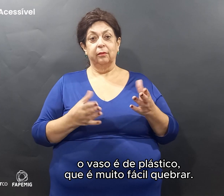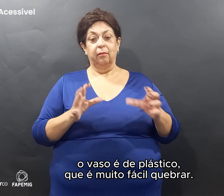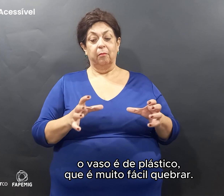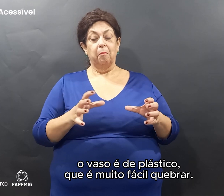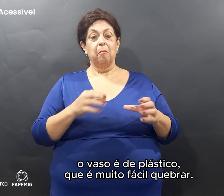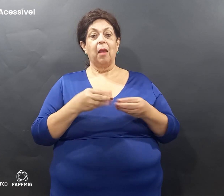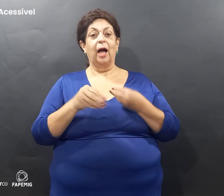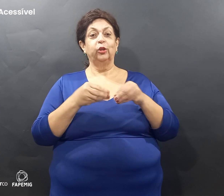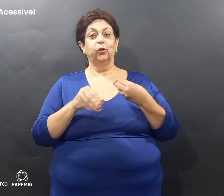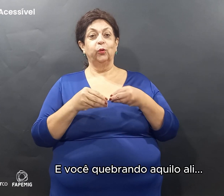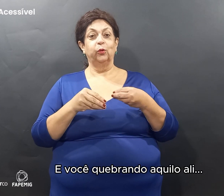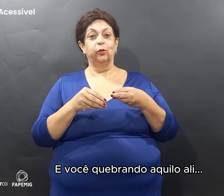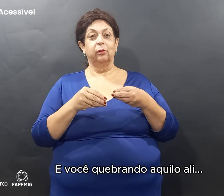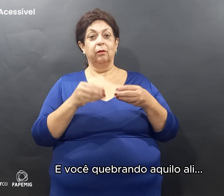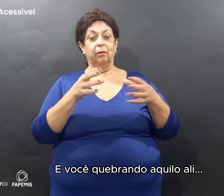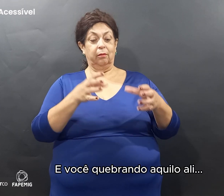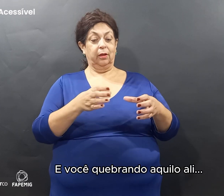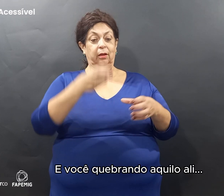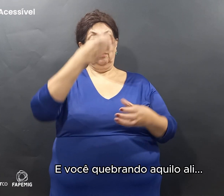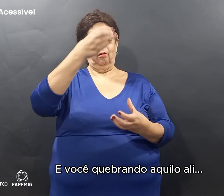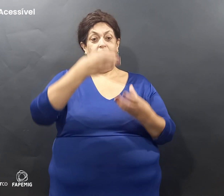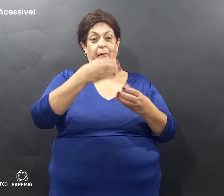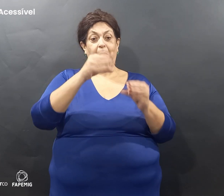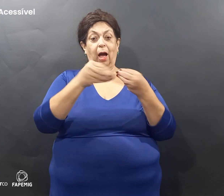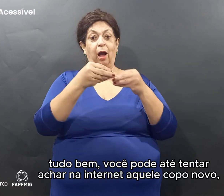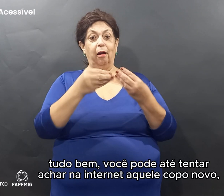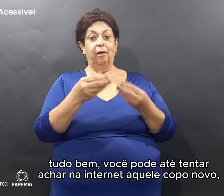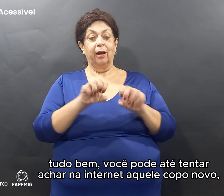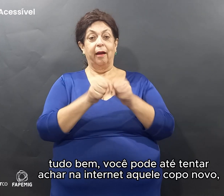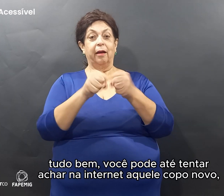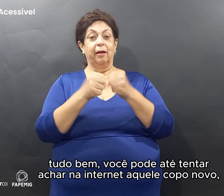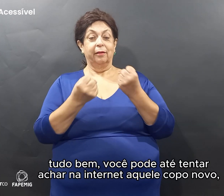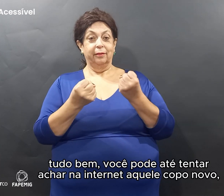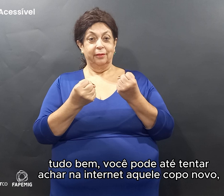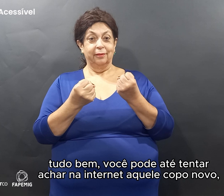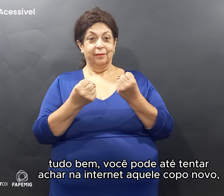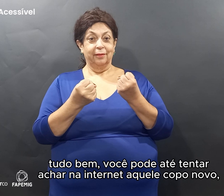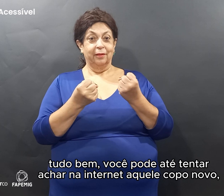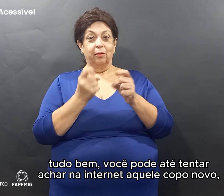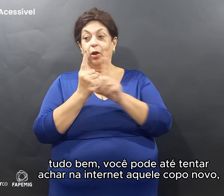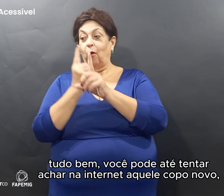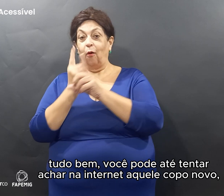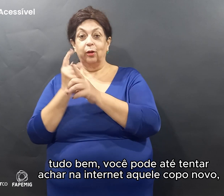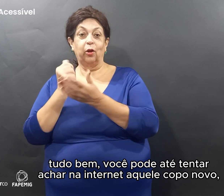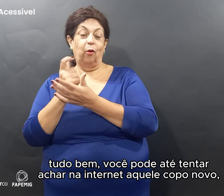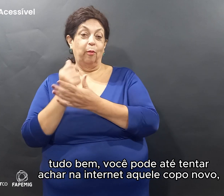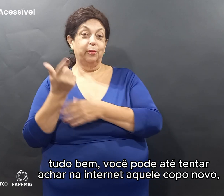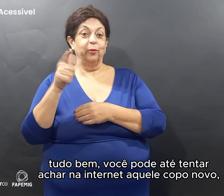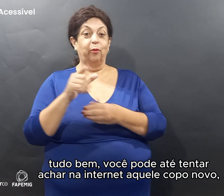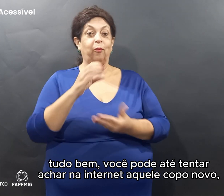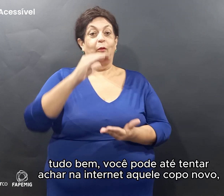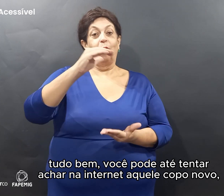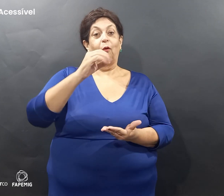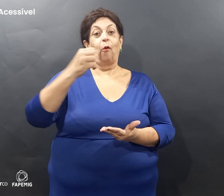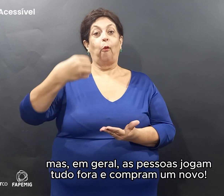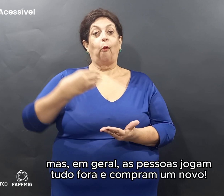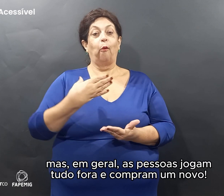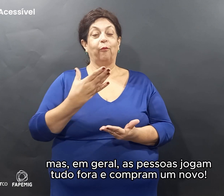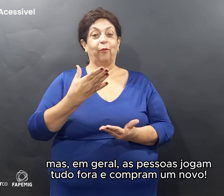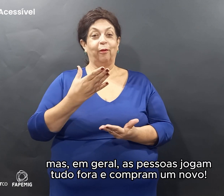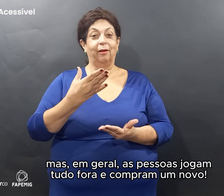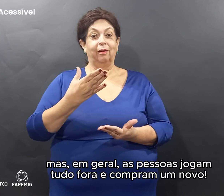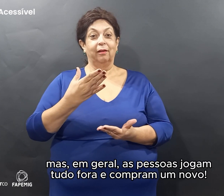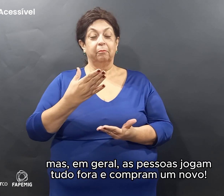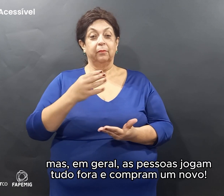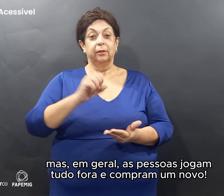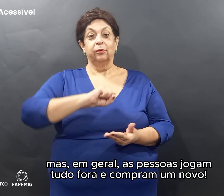Que é muito fácil quebrar. E você quebrando aquilo ali, tudo bem, você pode até tentar achar na internet aquele copo novo, né? Mas, em